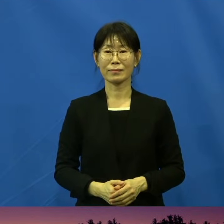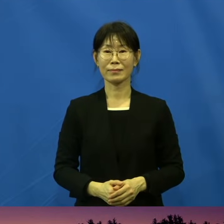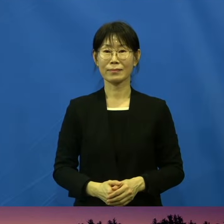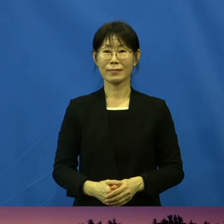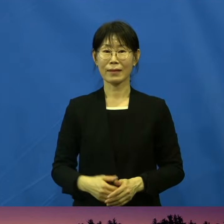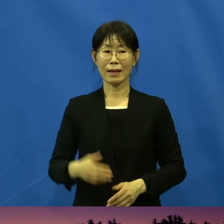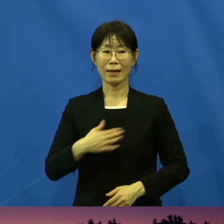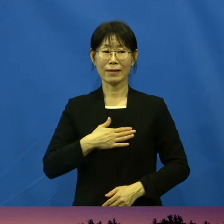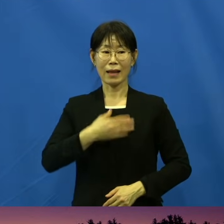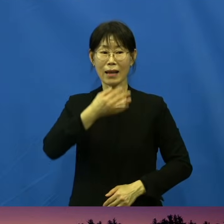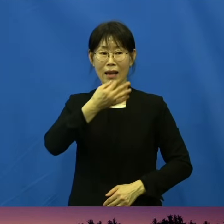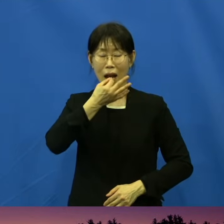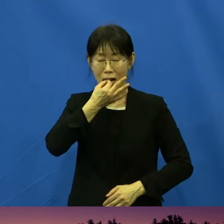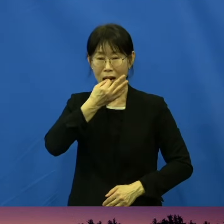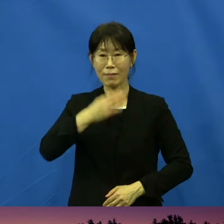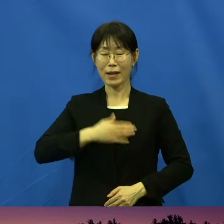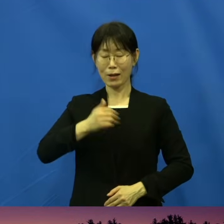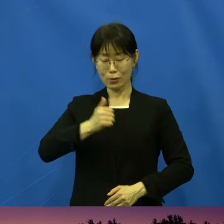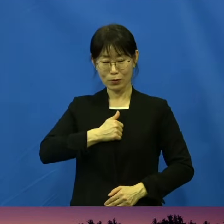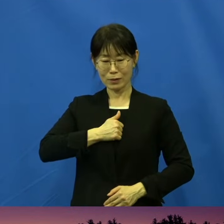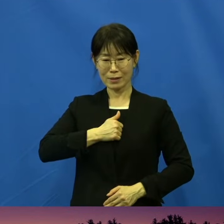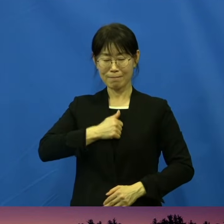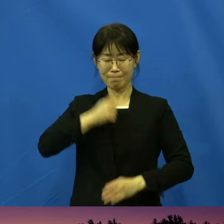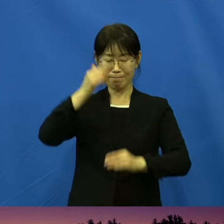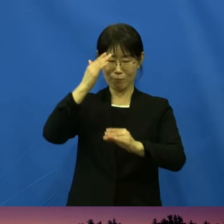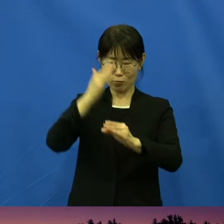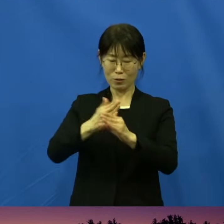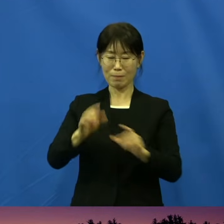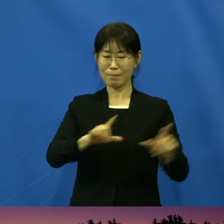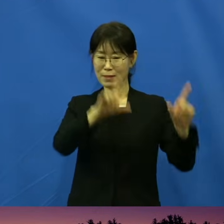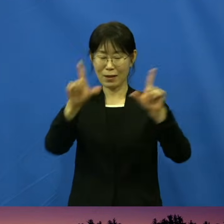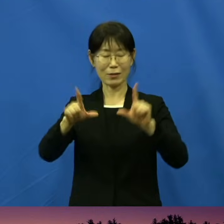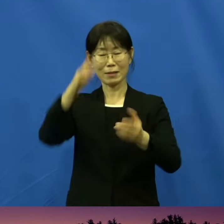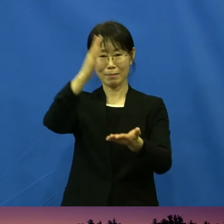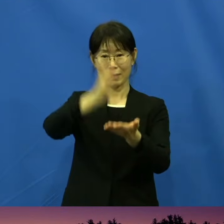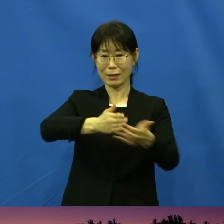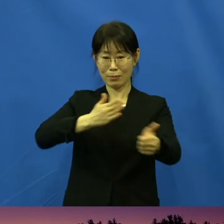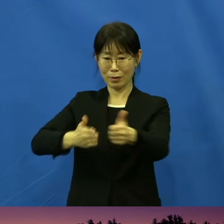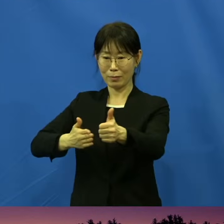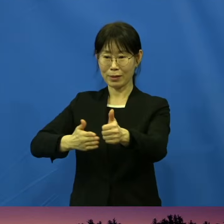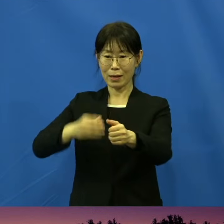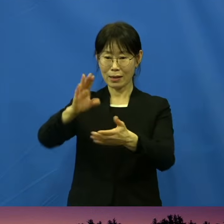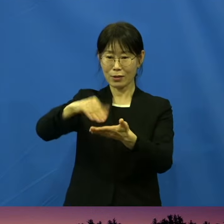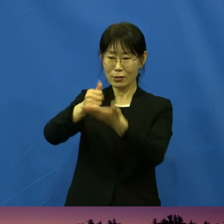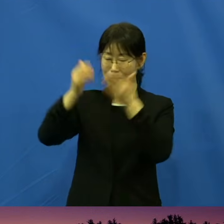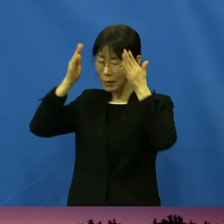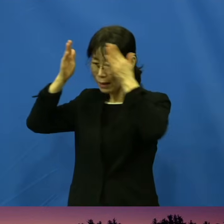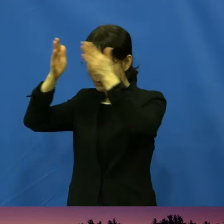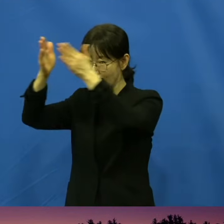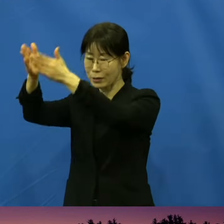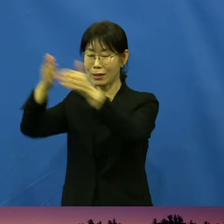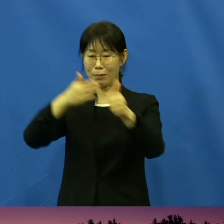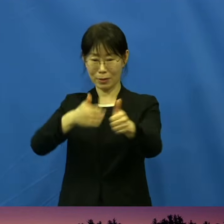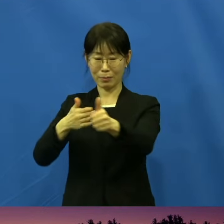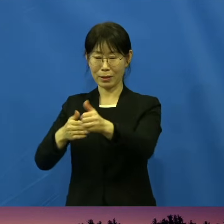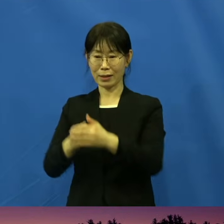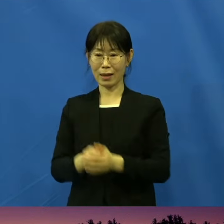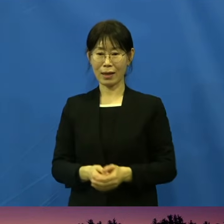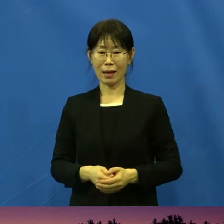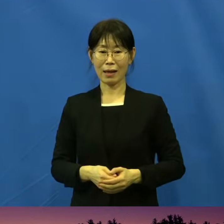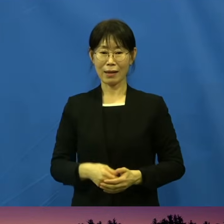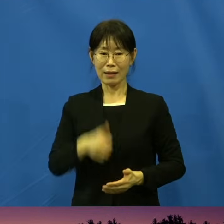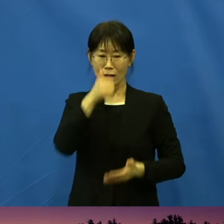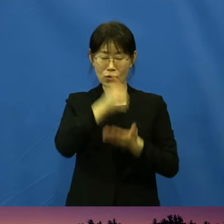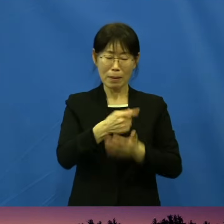자아에 초점을 맞추지 말라는 거예요. 그리스도에게 초점을 맞추라는 거죠. 넘어지고 실패를 해도 다시 그리스도에게